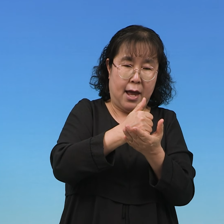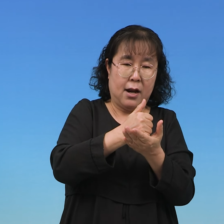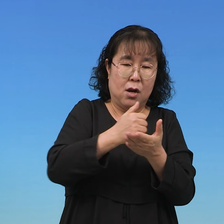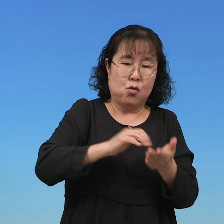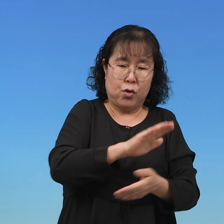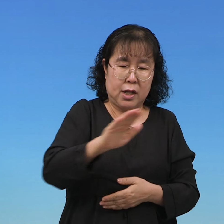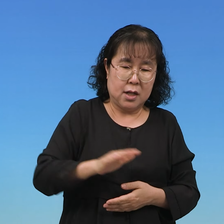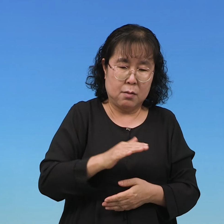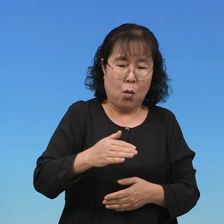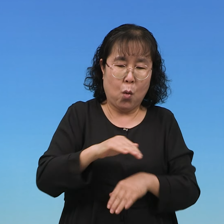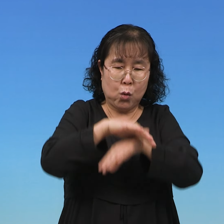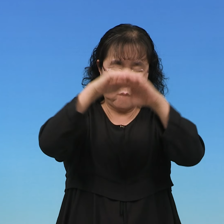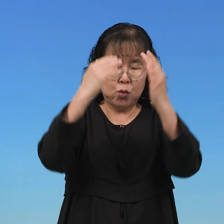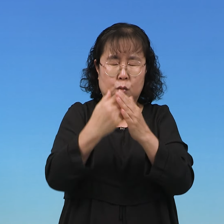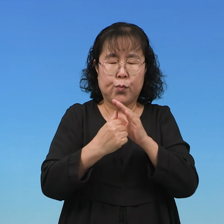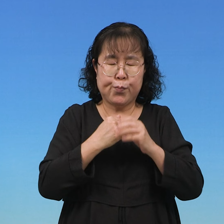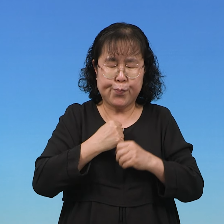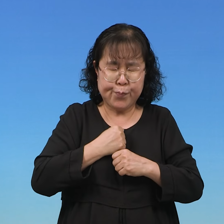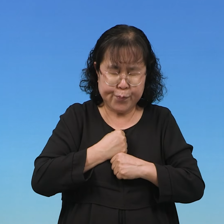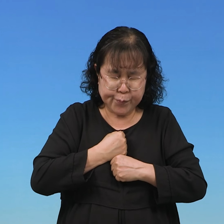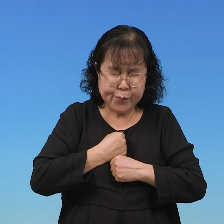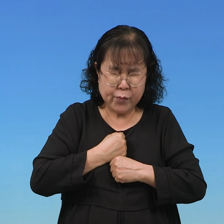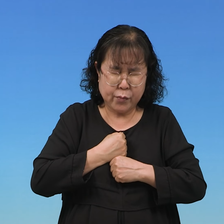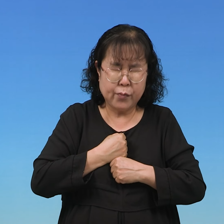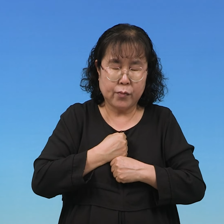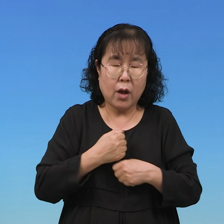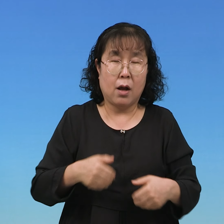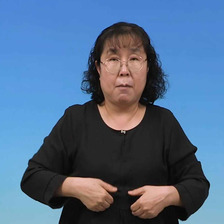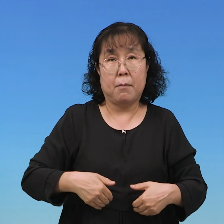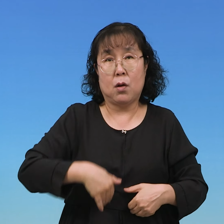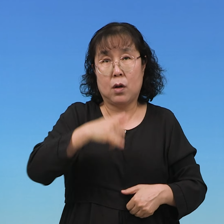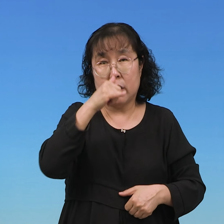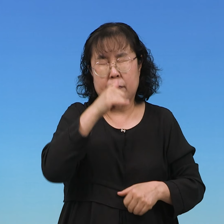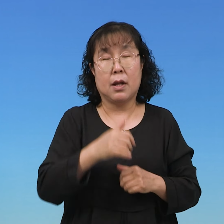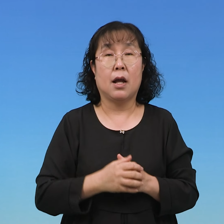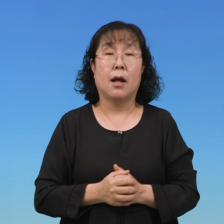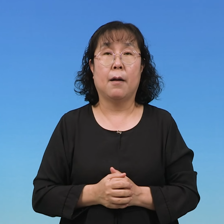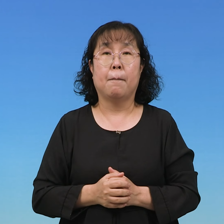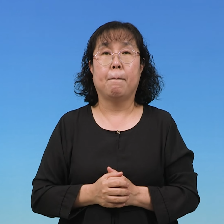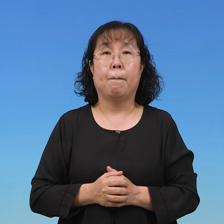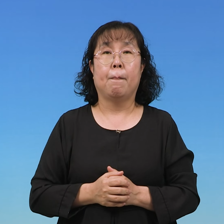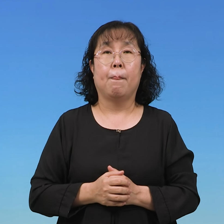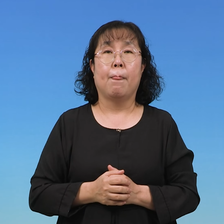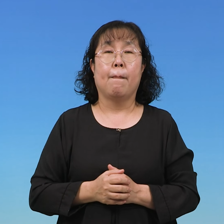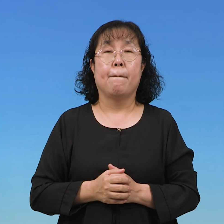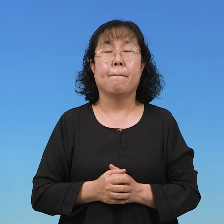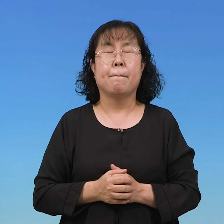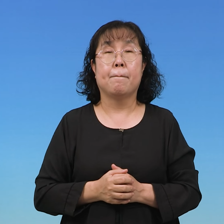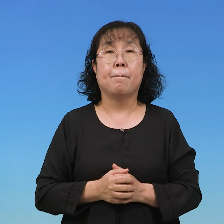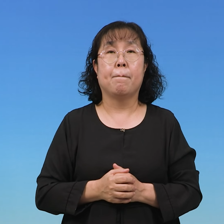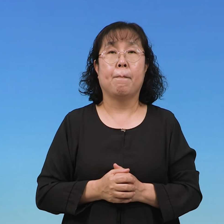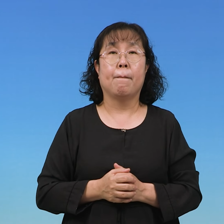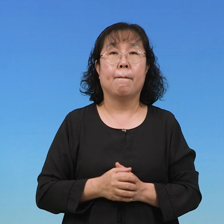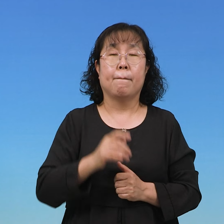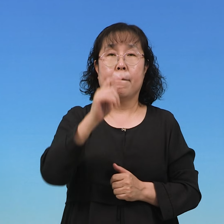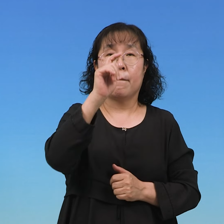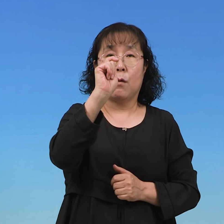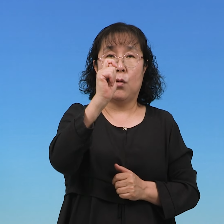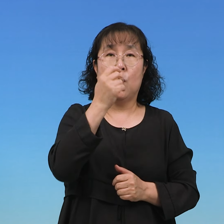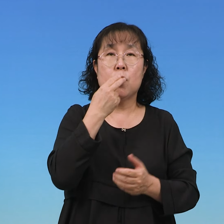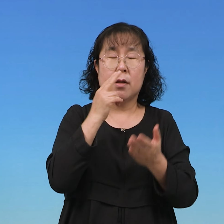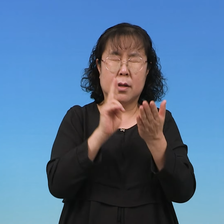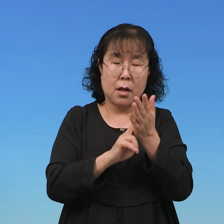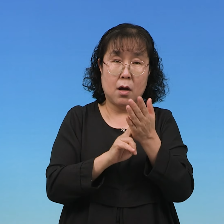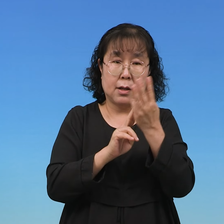이걸 경계해야 된다는 거예요. 그래서 제가 이 연관된 구절을, 성경을 쭉 묵상하다가 보니까 바로